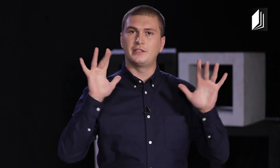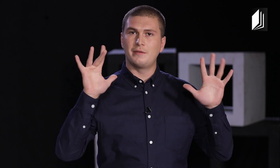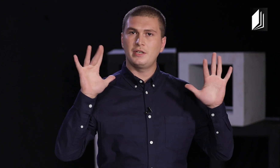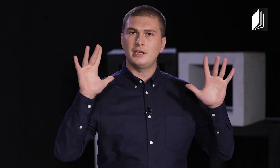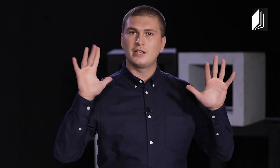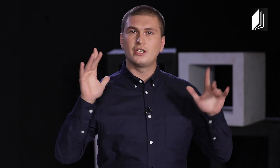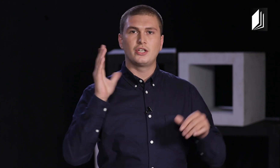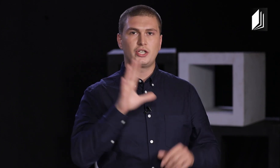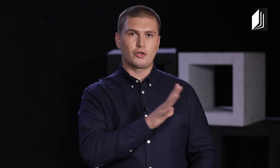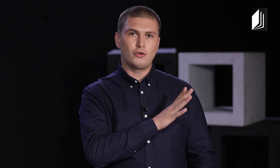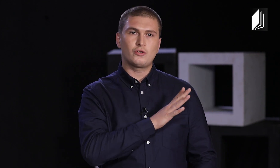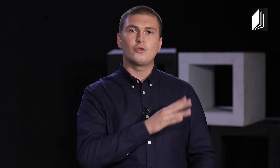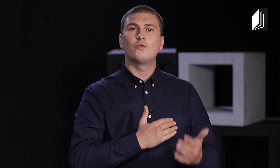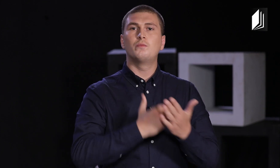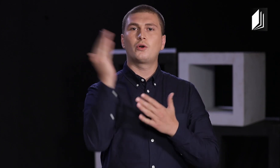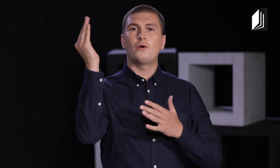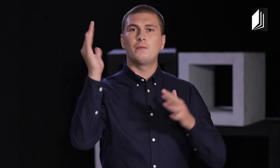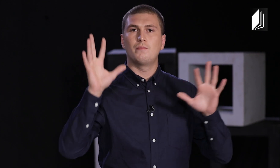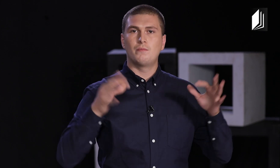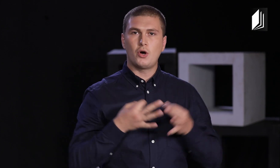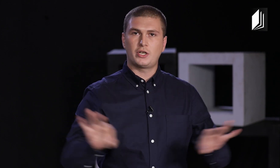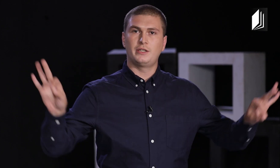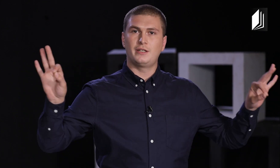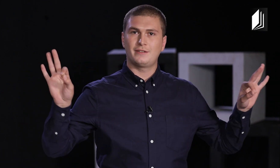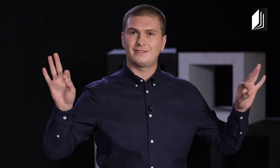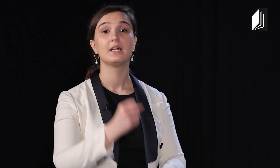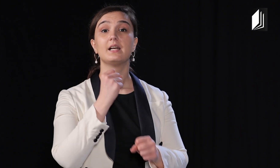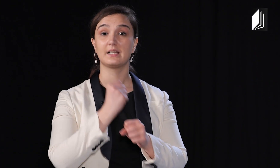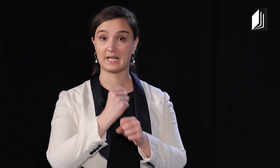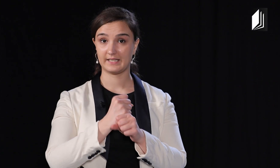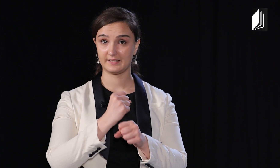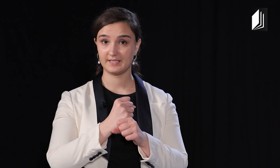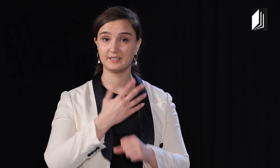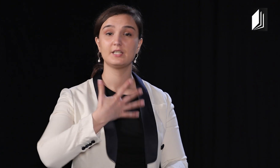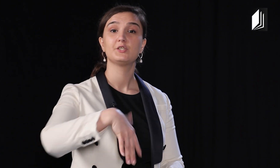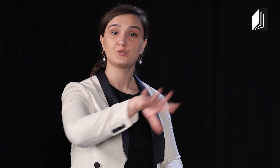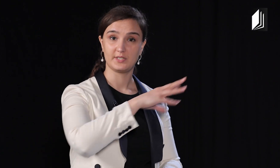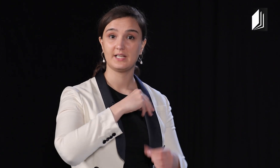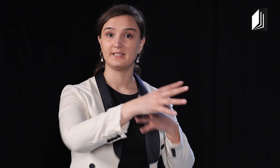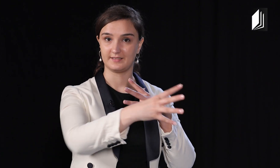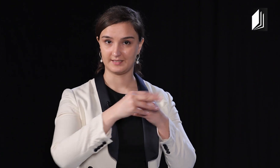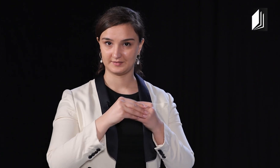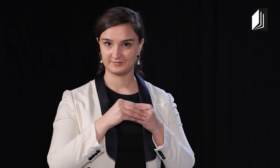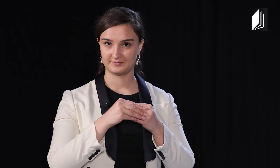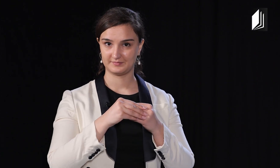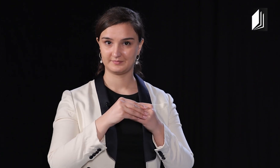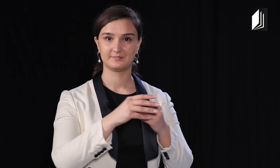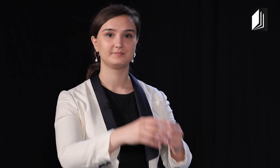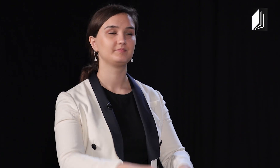თითები იყოს უფრო მოქნილი. გააკეთეთ ჩვენთან ერთად.